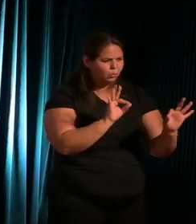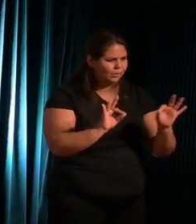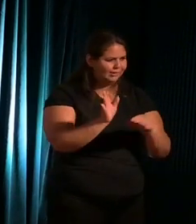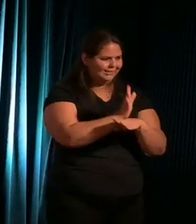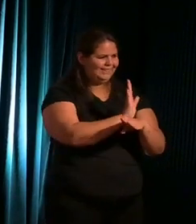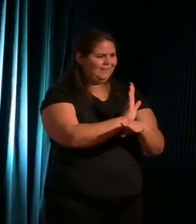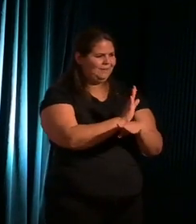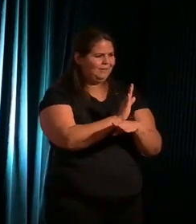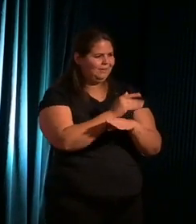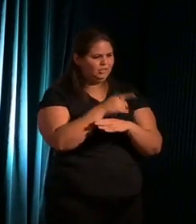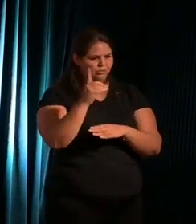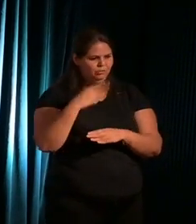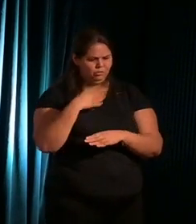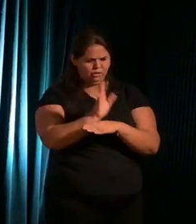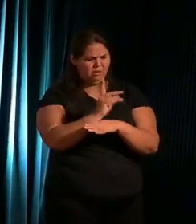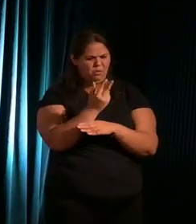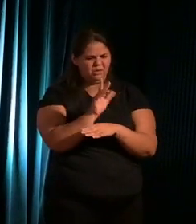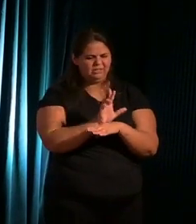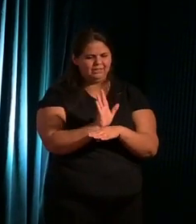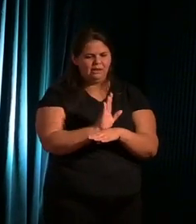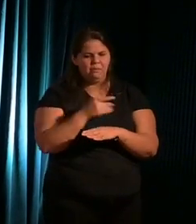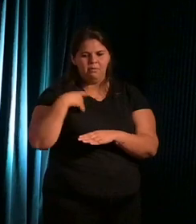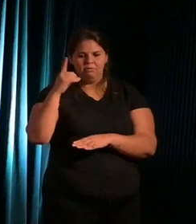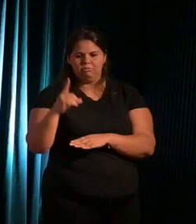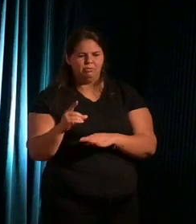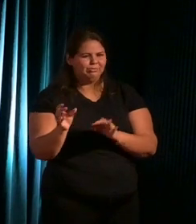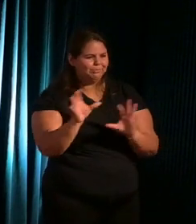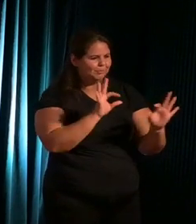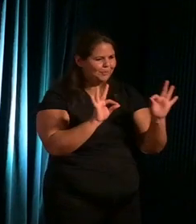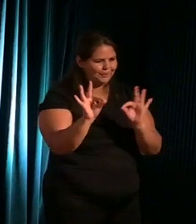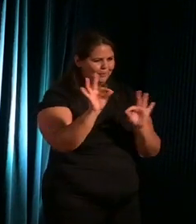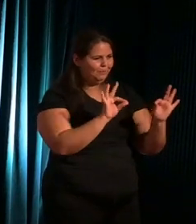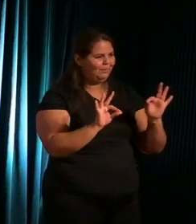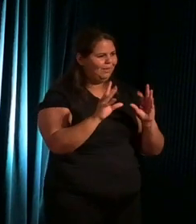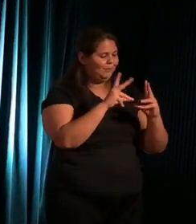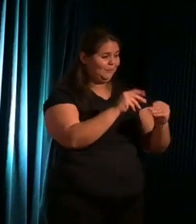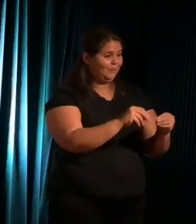né? É, que de repente digo assim, agora,